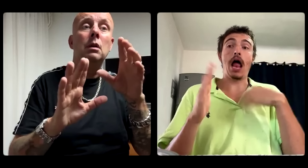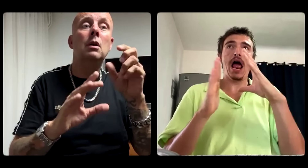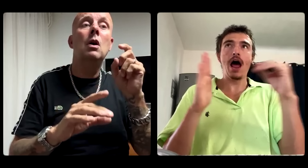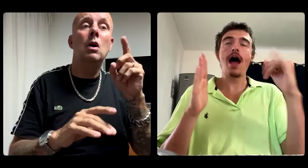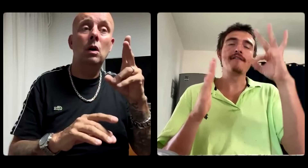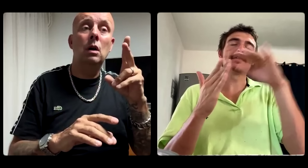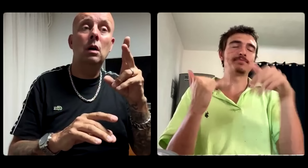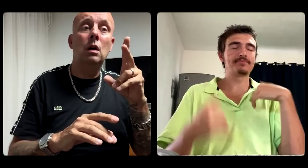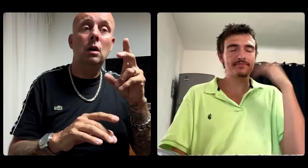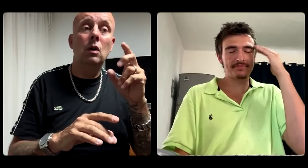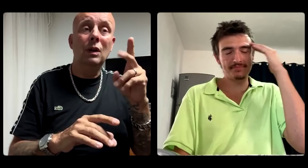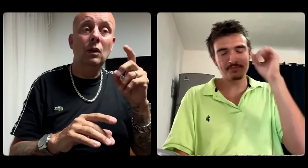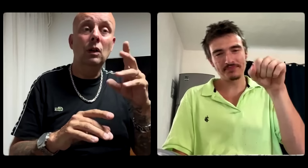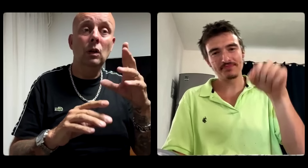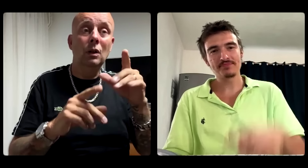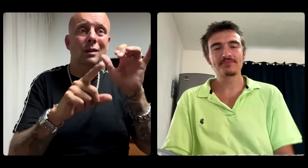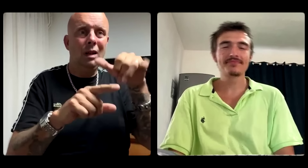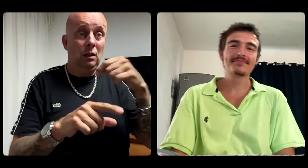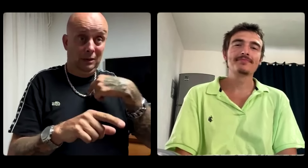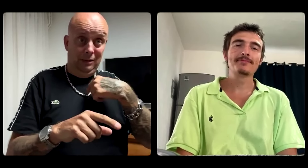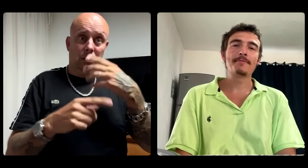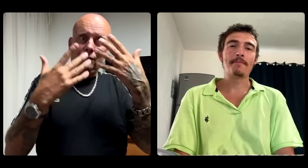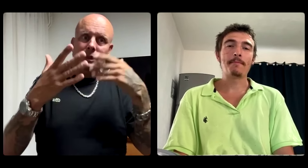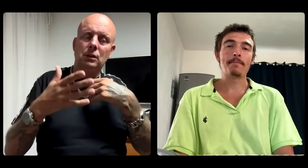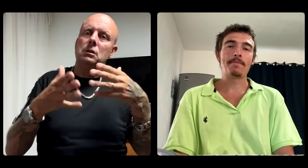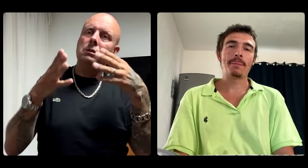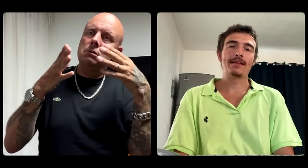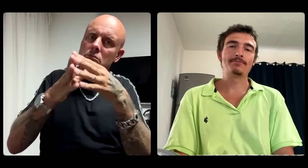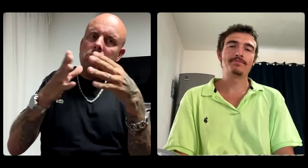Erg, hè? Ze gaat me af en toe niet betalen.